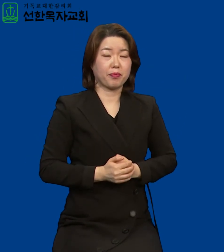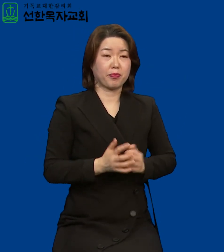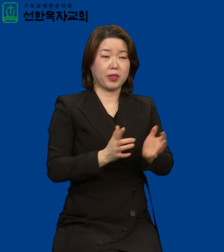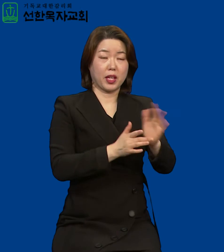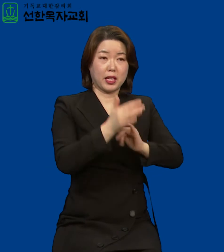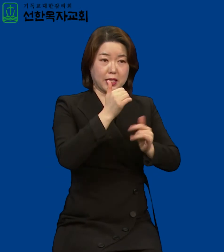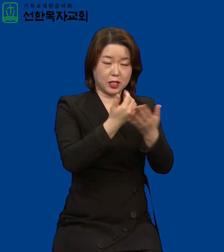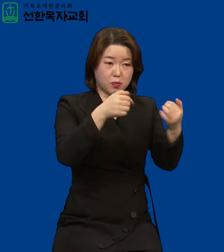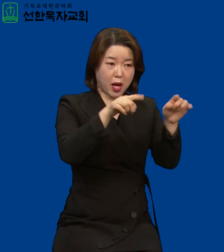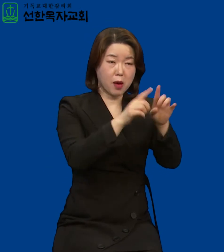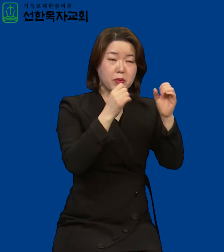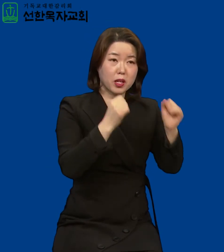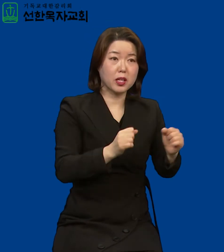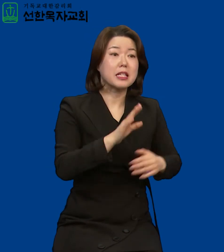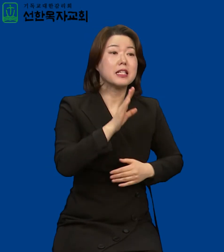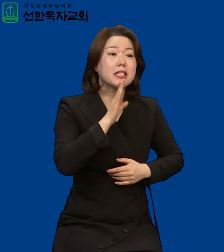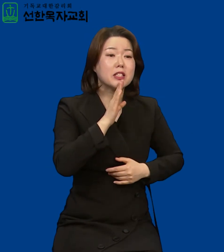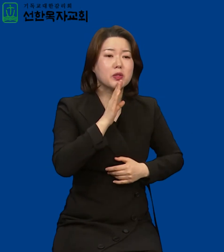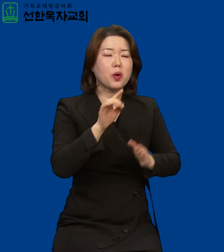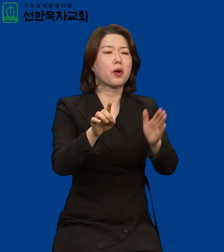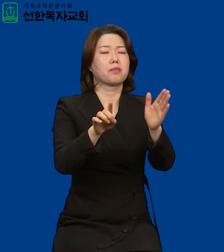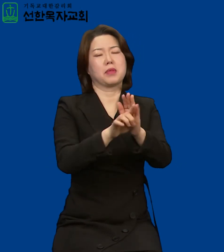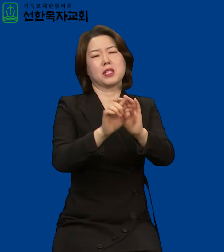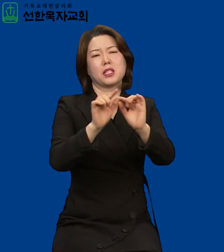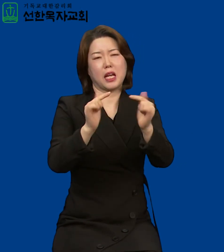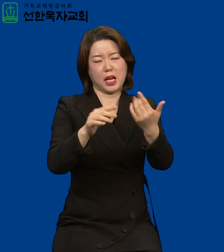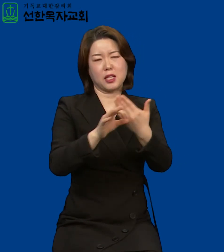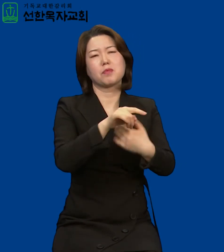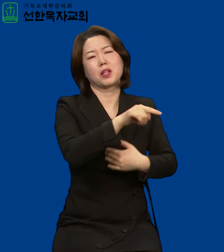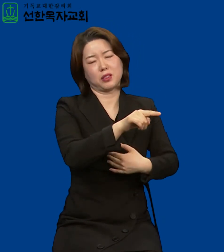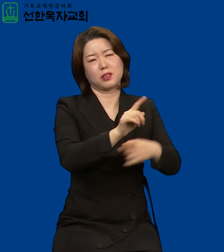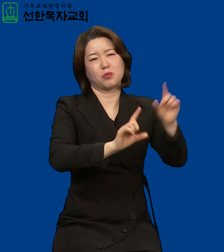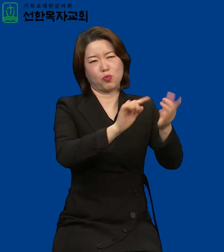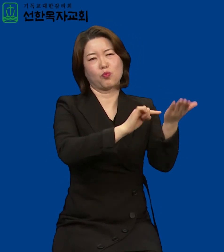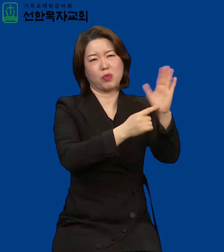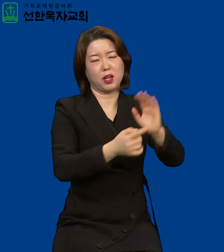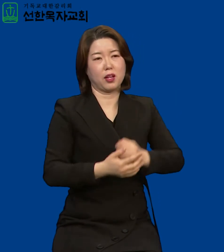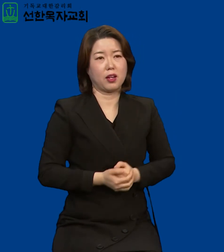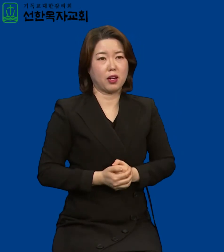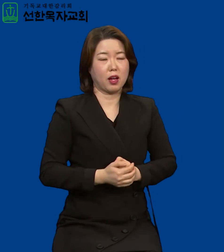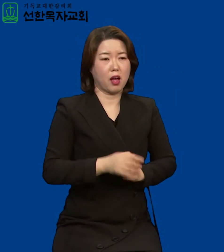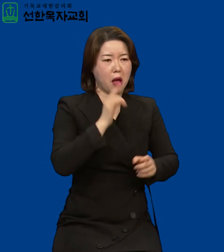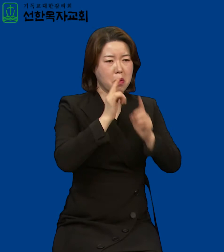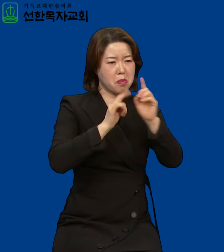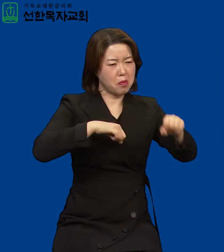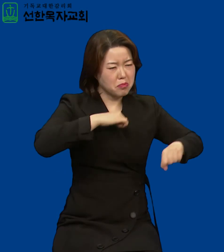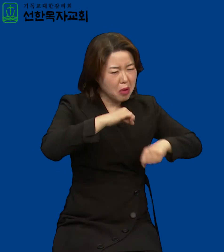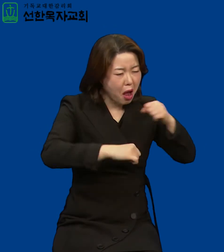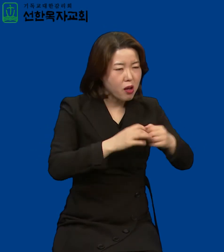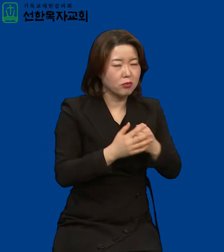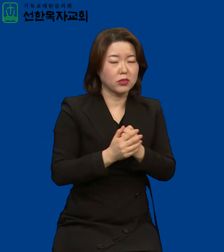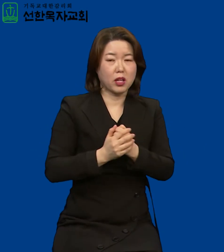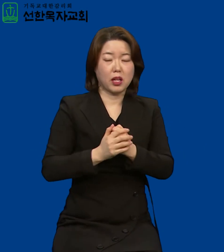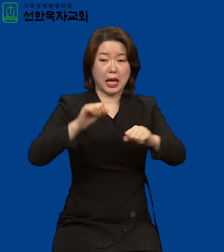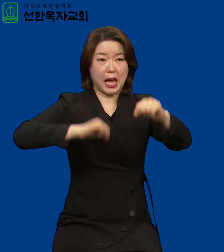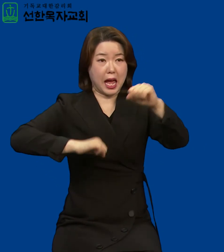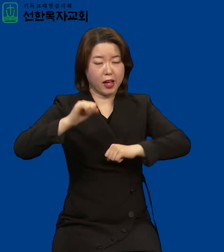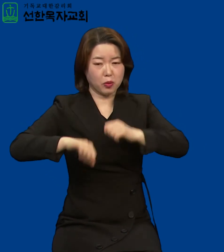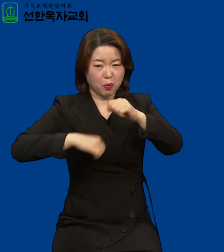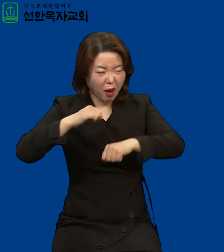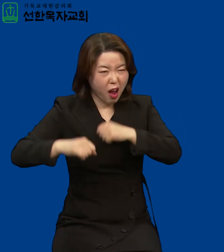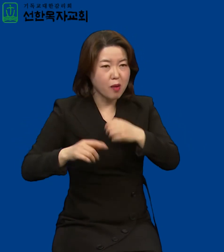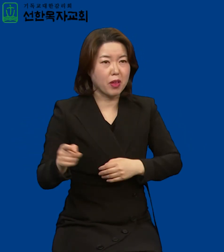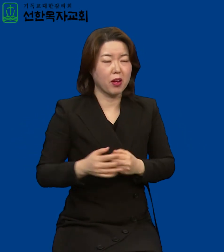예수님이 함께 계신 것을 실제로는 믿지 않을 때 그렇습니다. 말도 함부로 하고 행동도 함부로 하고